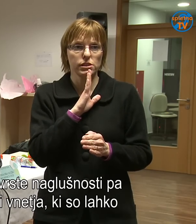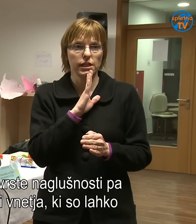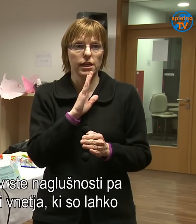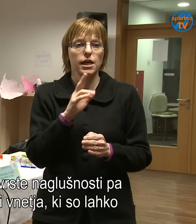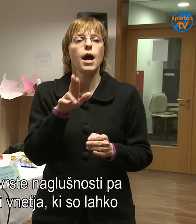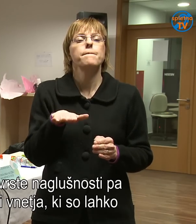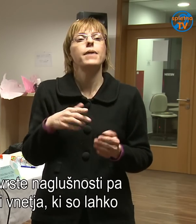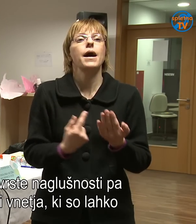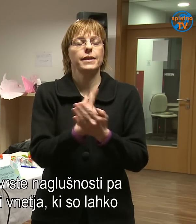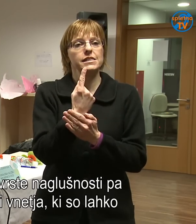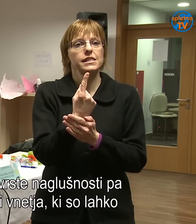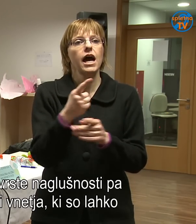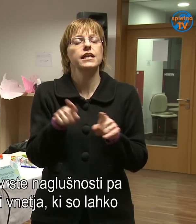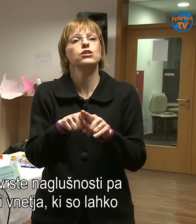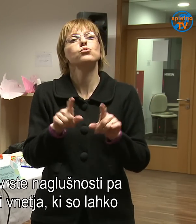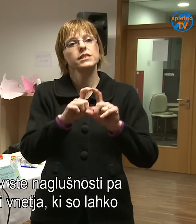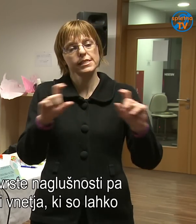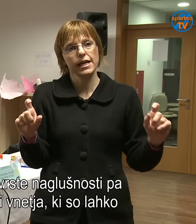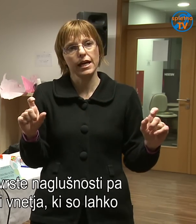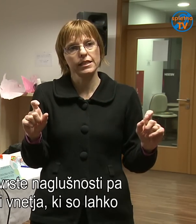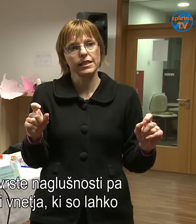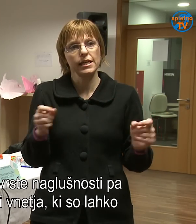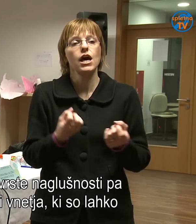naglušnosti pa nastanejo tudi zaradi